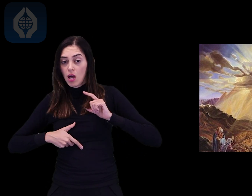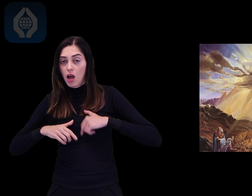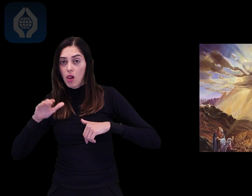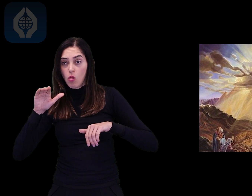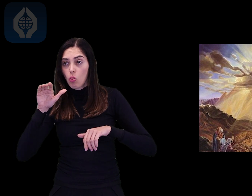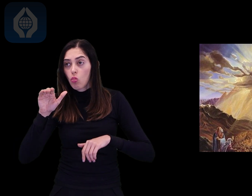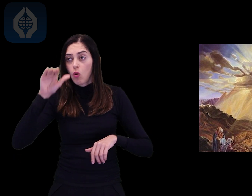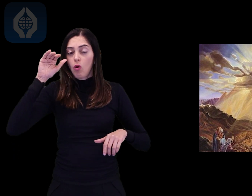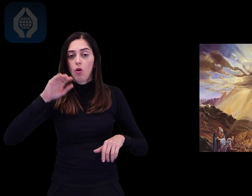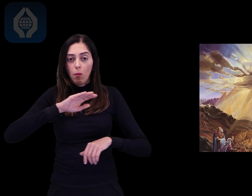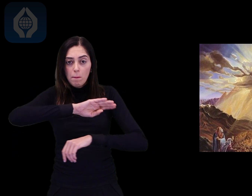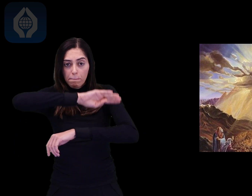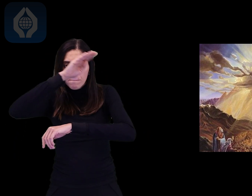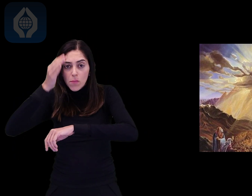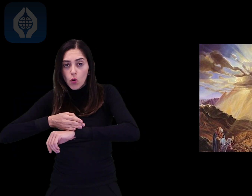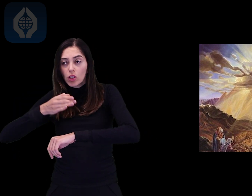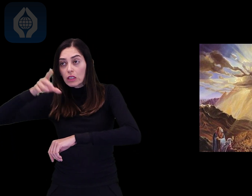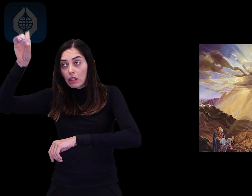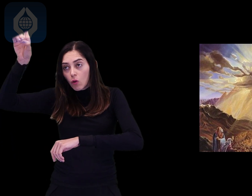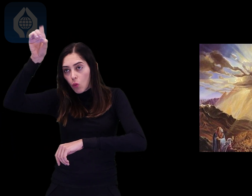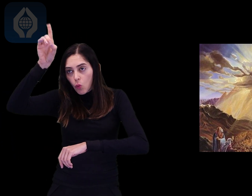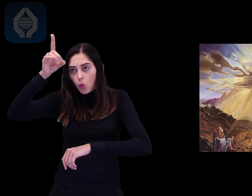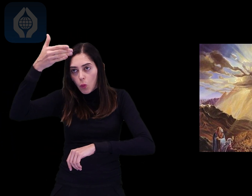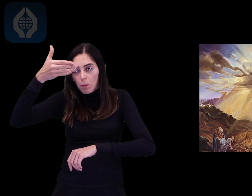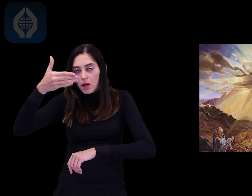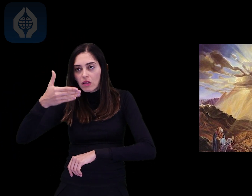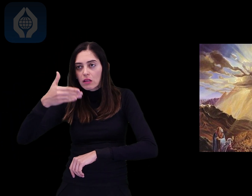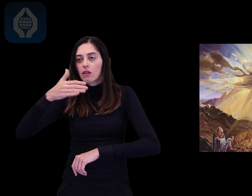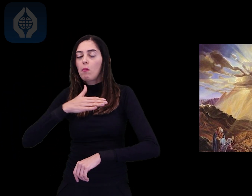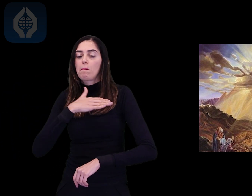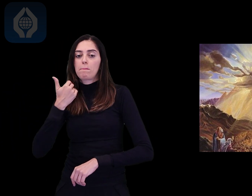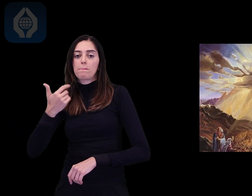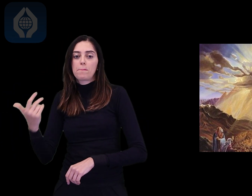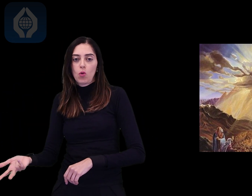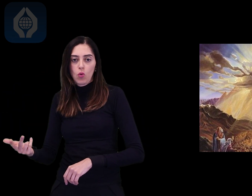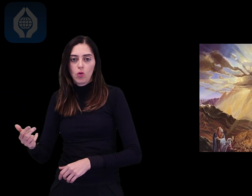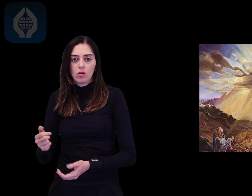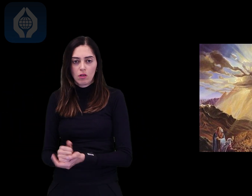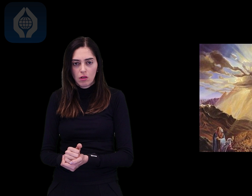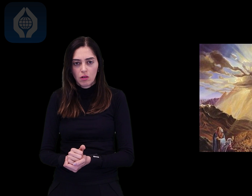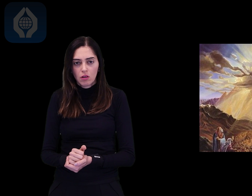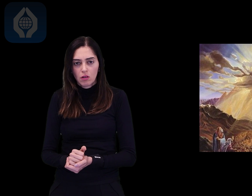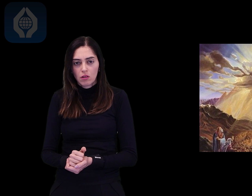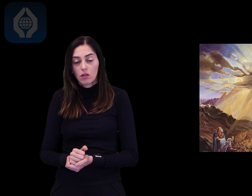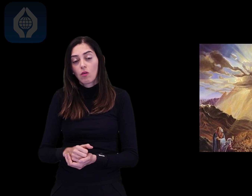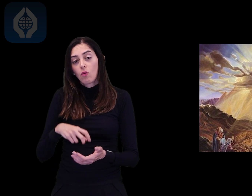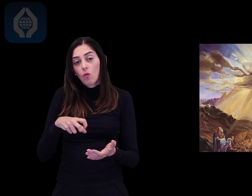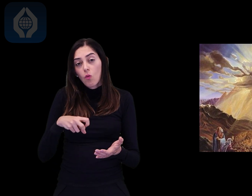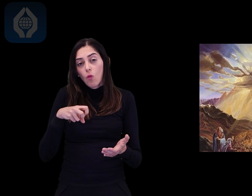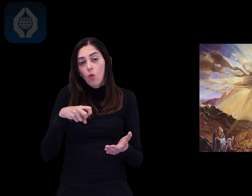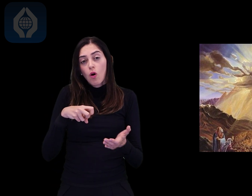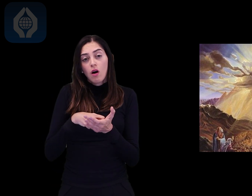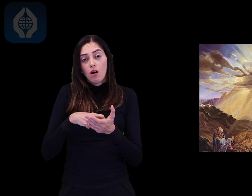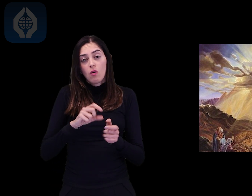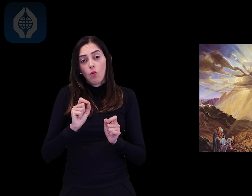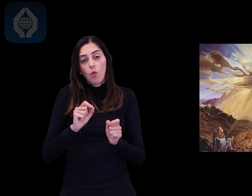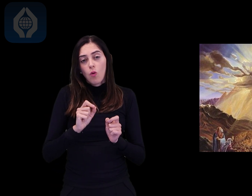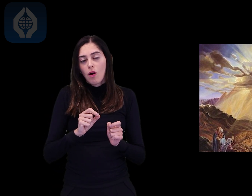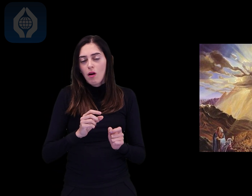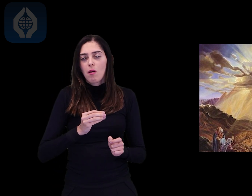uma israelita ou um animal apenas tocasse no monte quando Deus viesse sobre ele, teriam de ser mortos. O